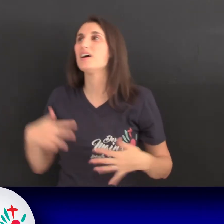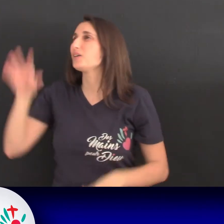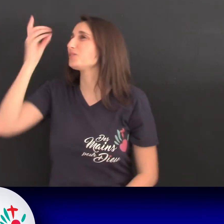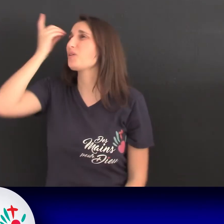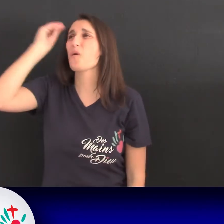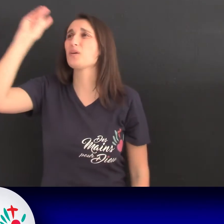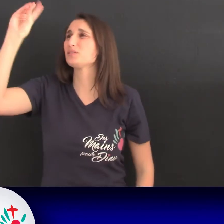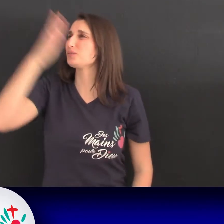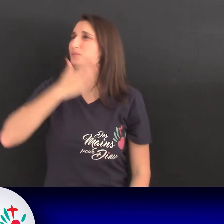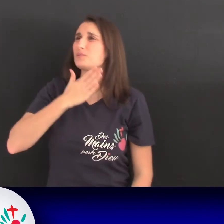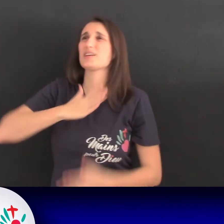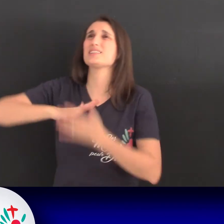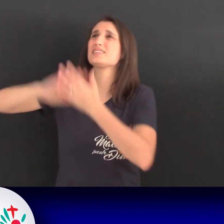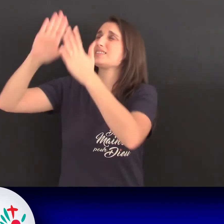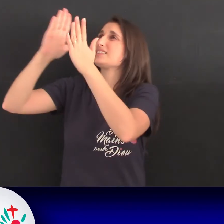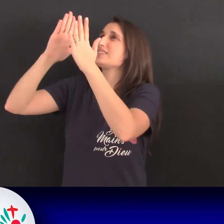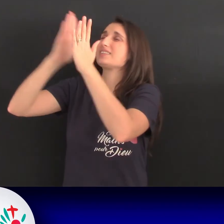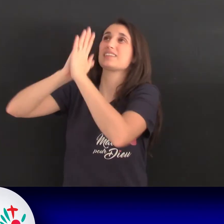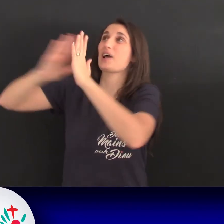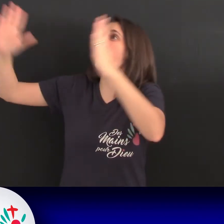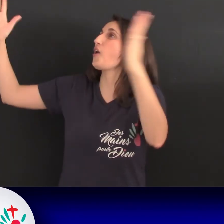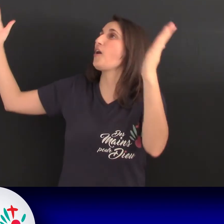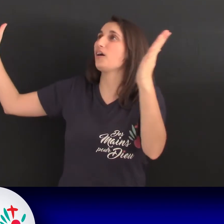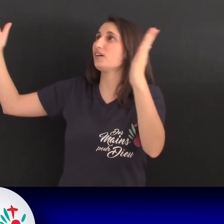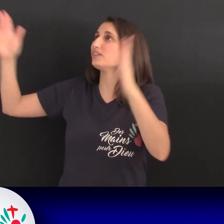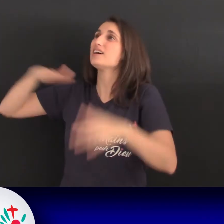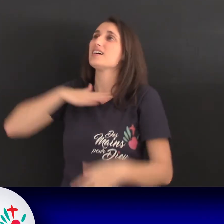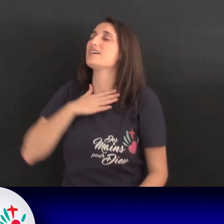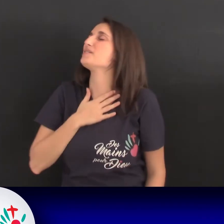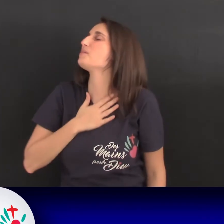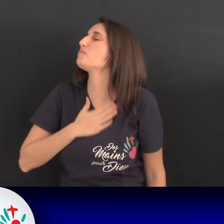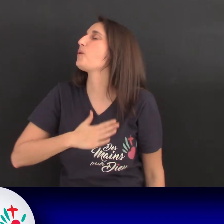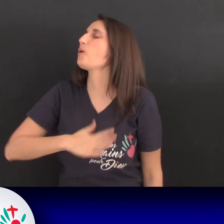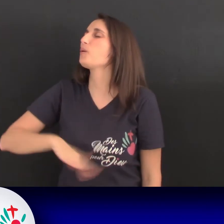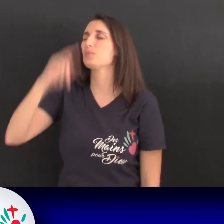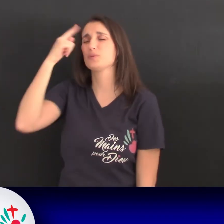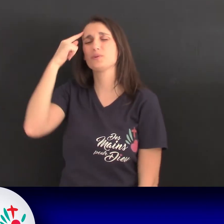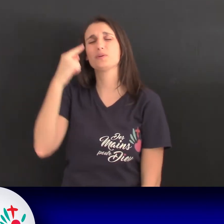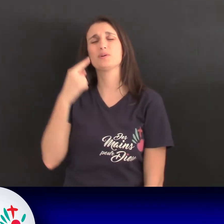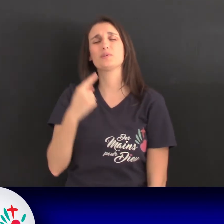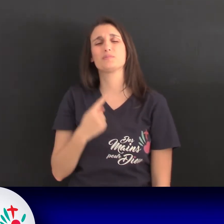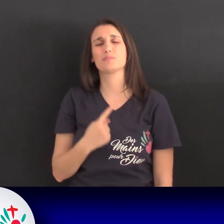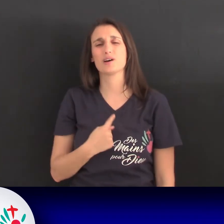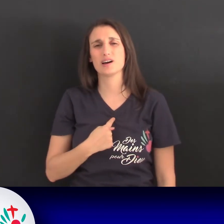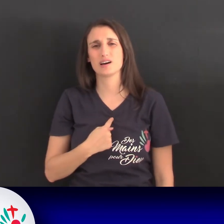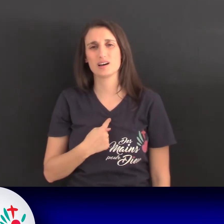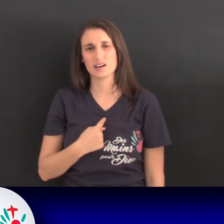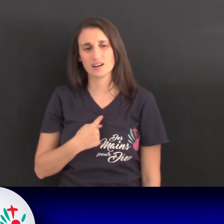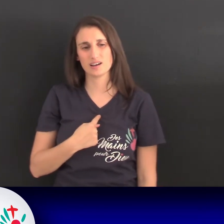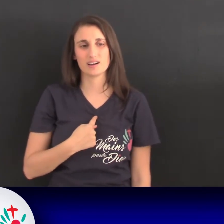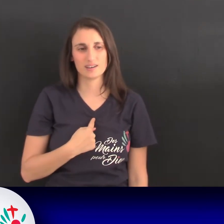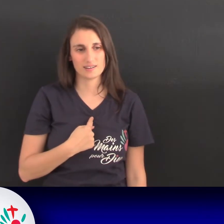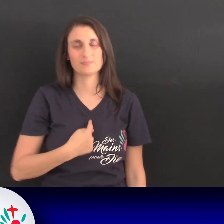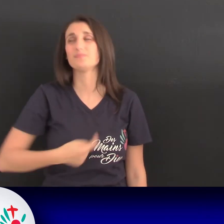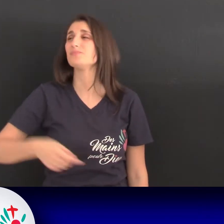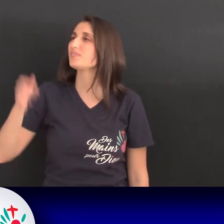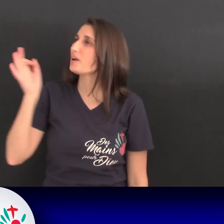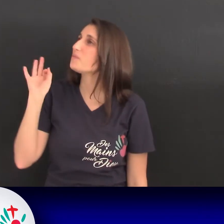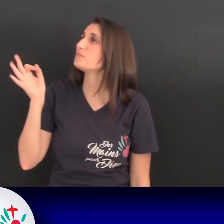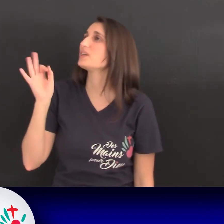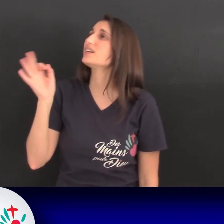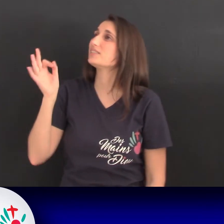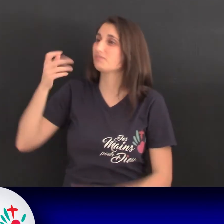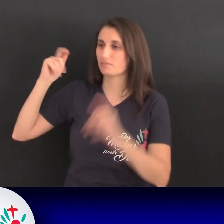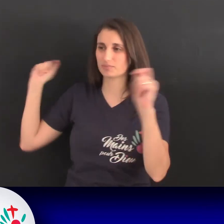admirable. Dieu, tu es si grand et bon pour moi. Oui, je te